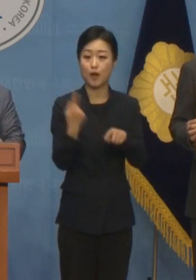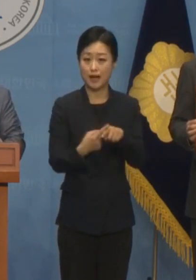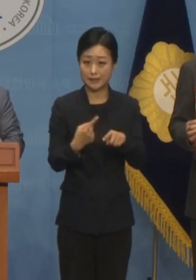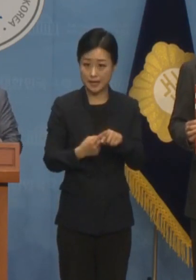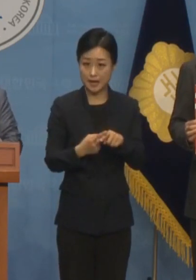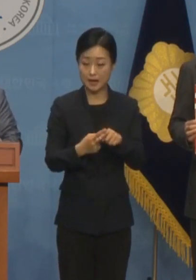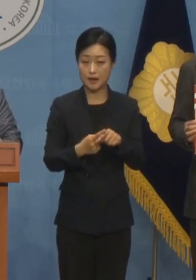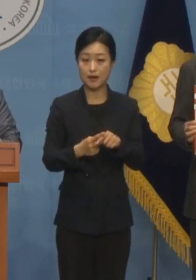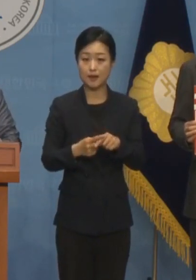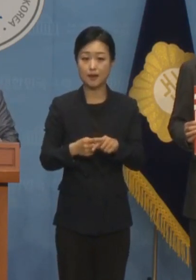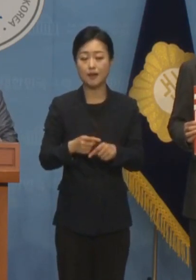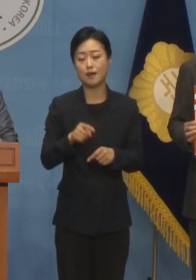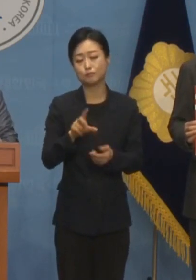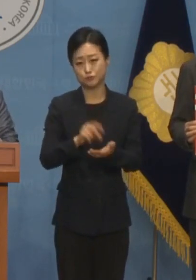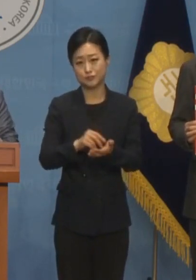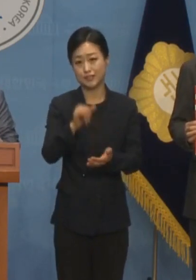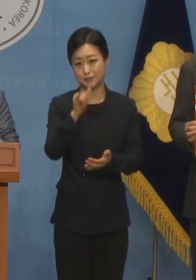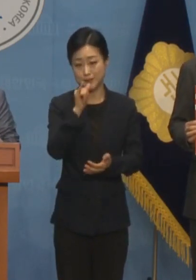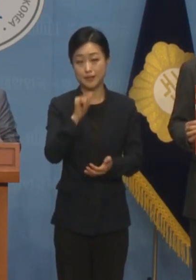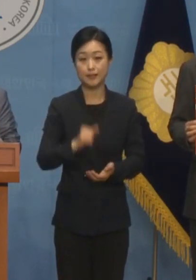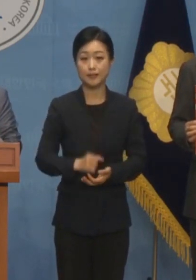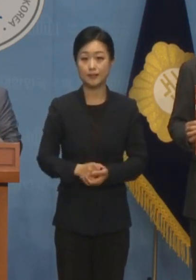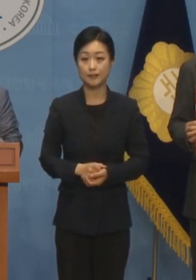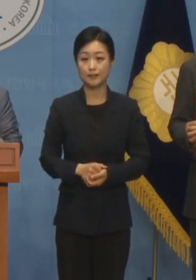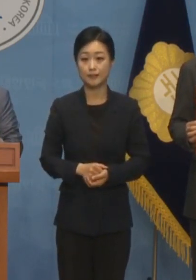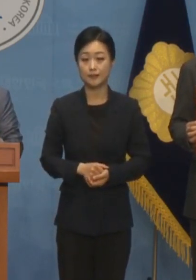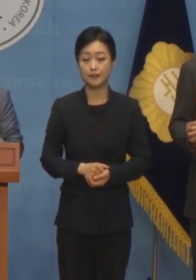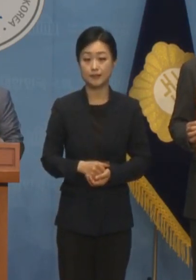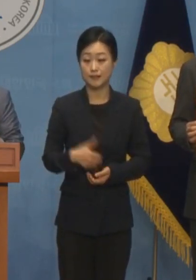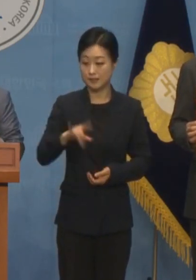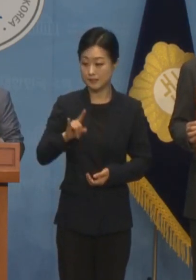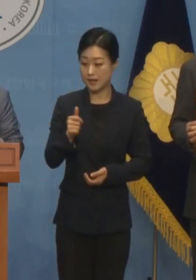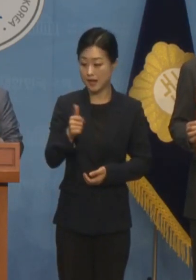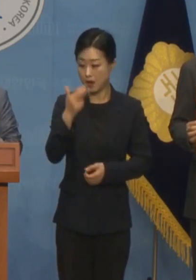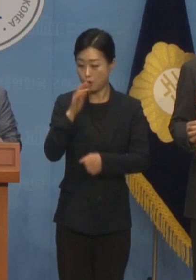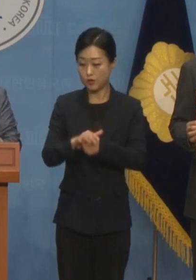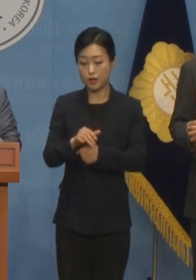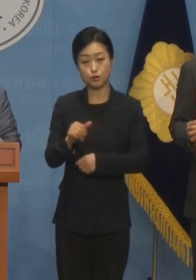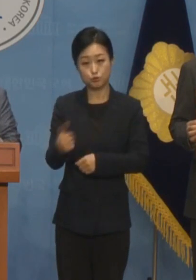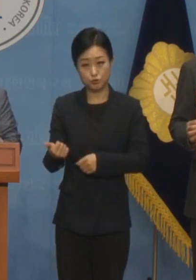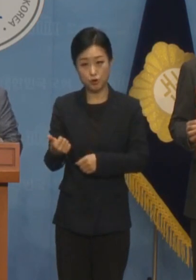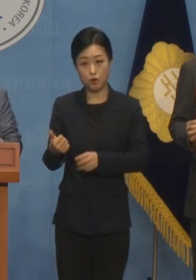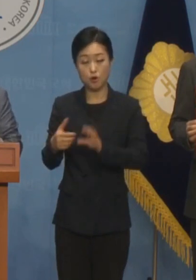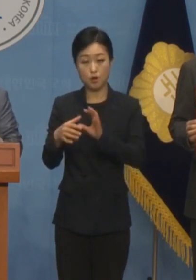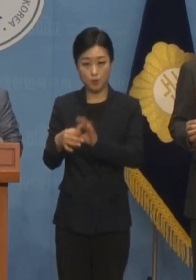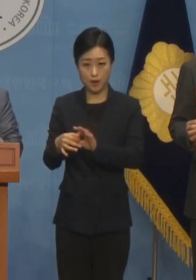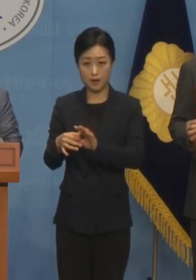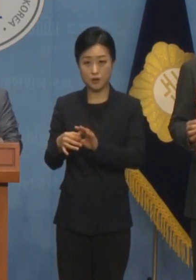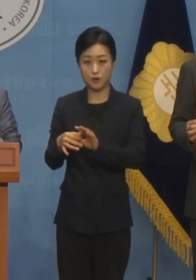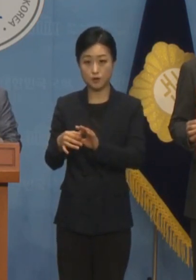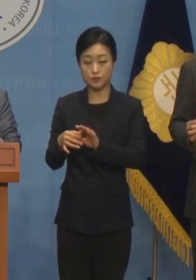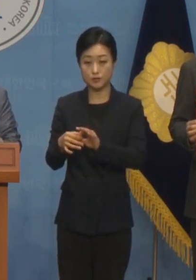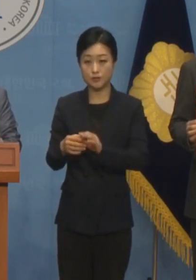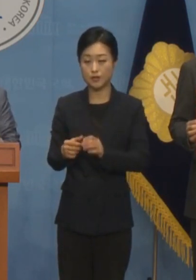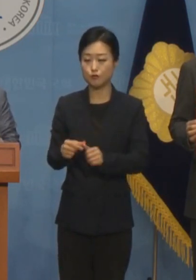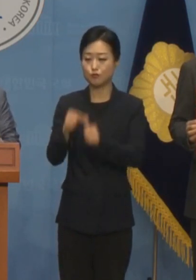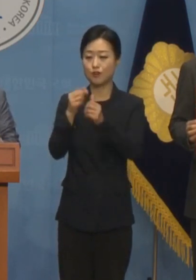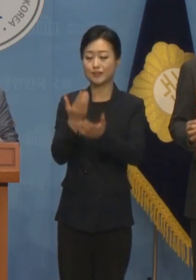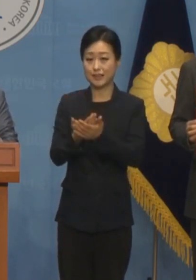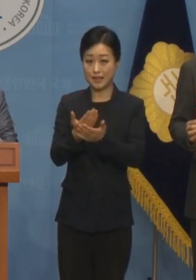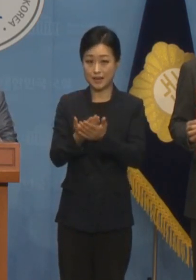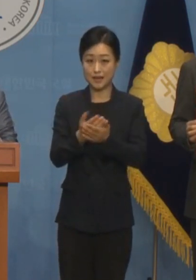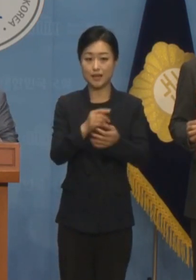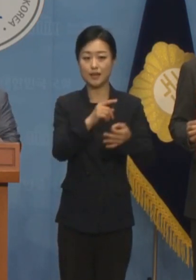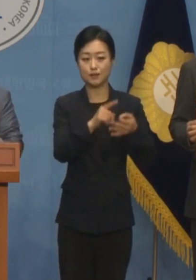있다라고 매일처럼 지적을 하고 있는 상황입니다. 최상병 이 억울한 죽음의 구명 노비 배우에도 김건희 여사 이야기